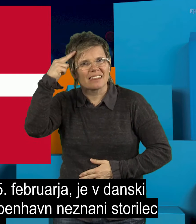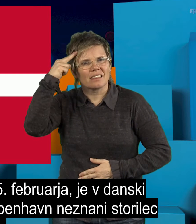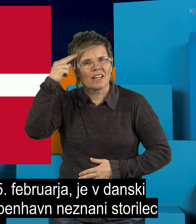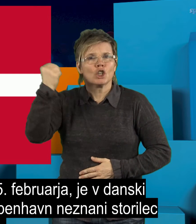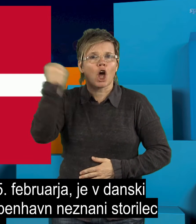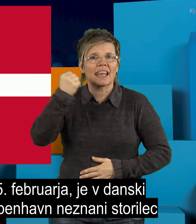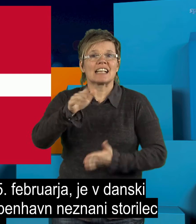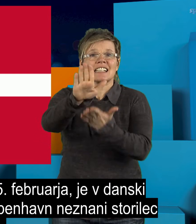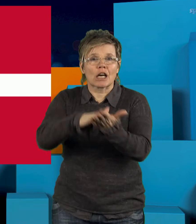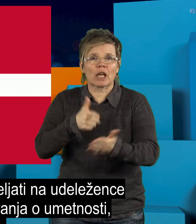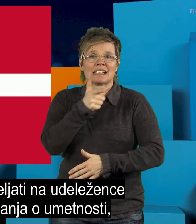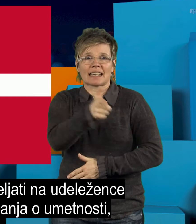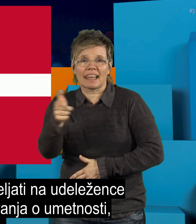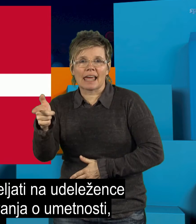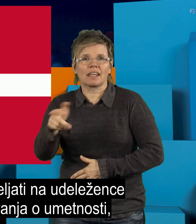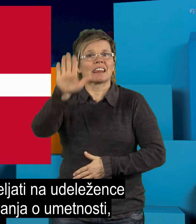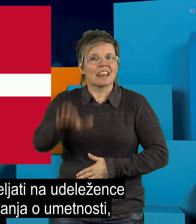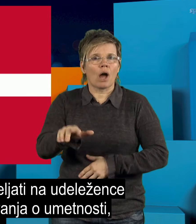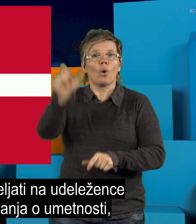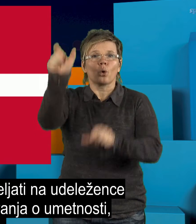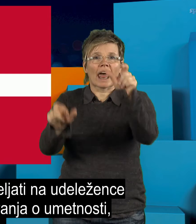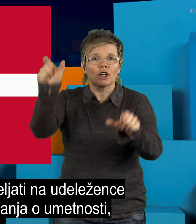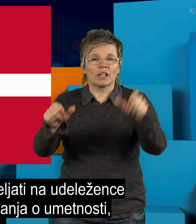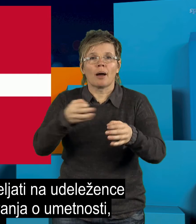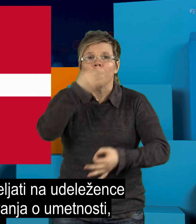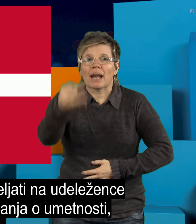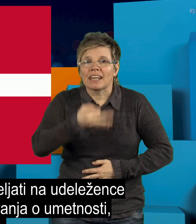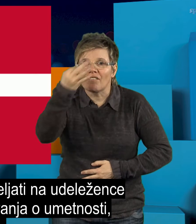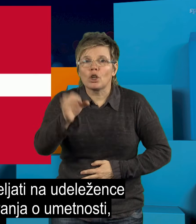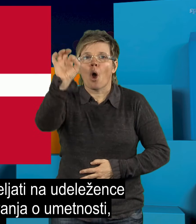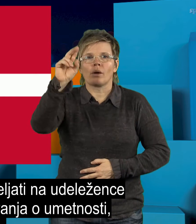udeležence predavanja o umetnosti, bogokletstvu in svobodi izražanja.